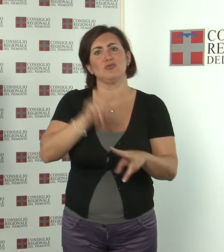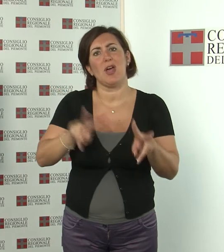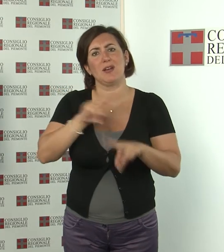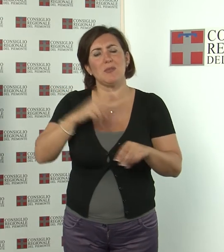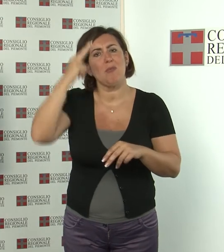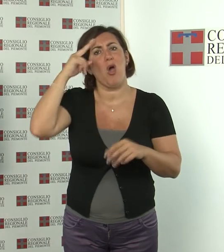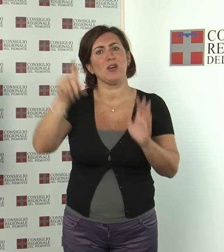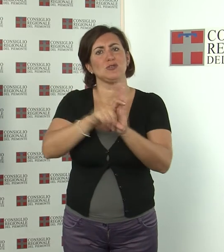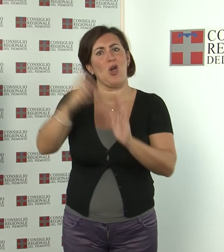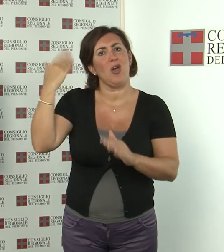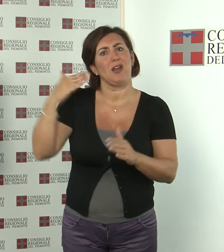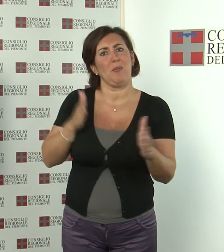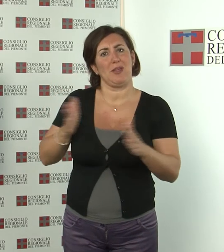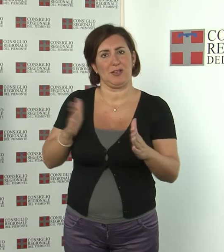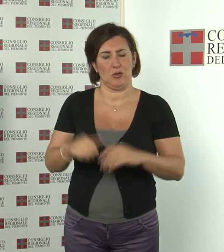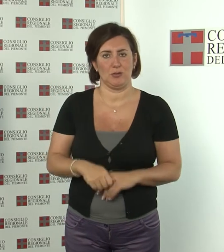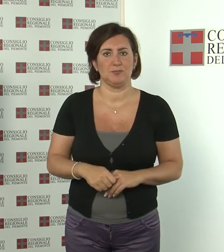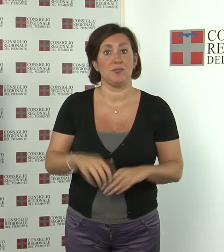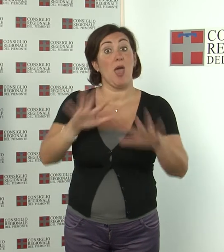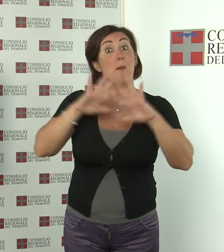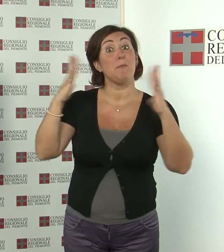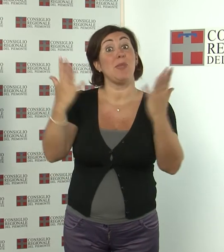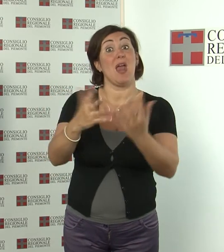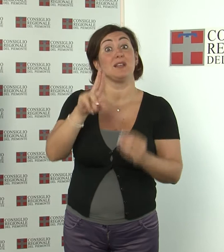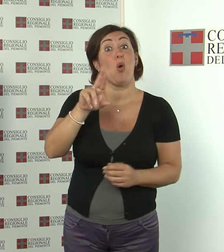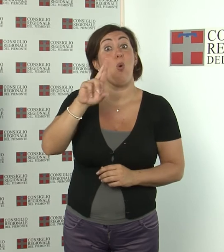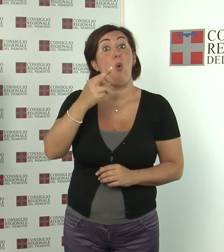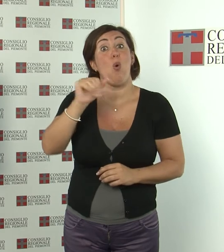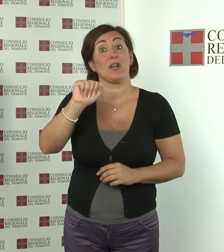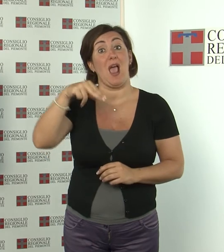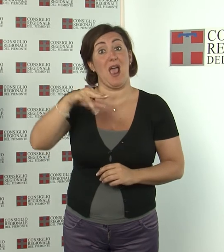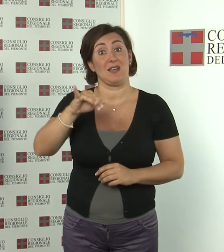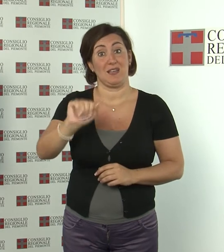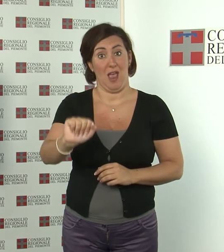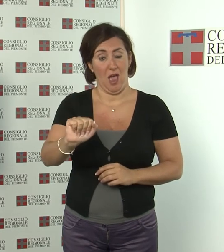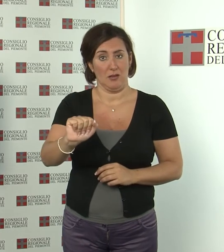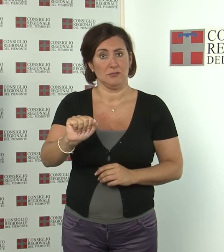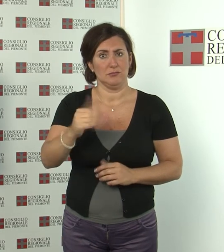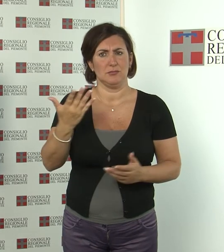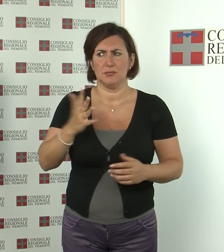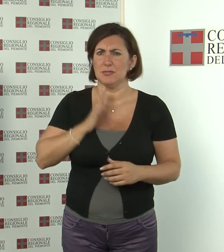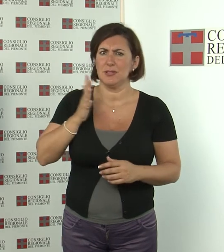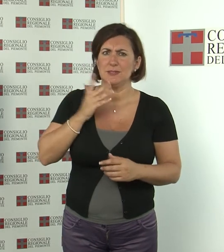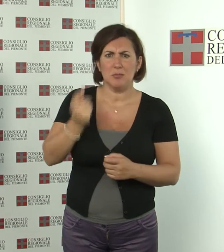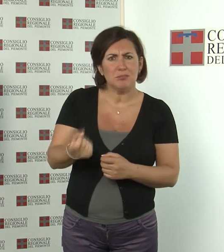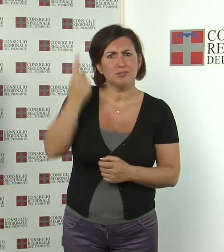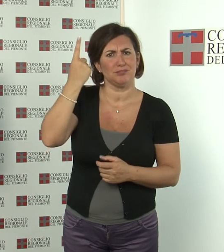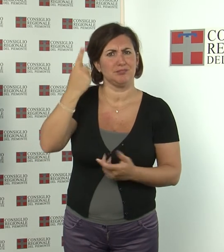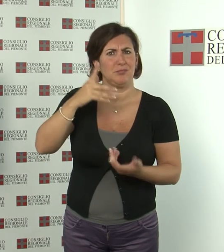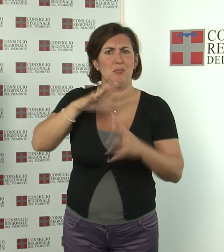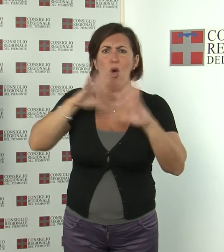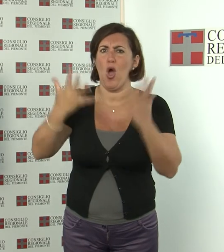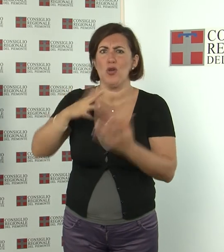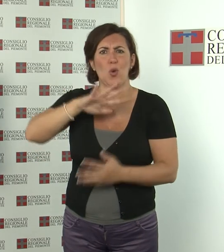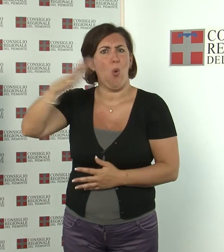del periodo pianeta Urania una rassegna un altro mondo e l'espressione che sorge spontanea scorrendo le proposte della